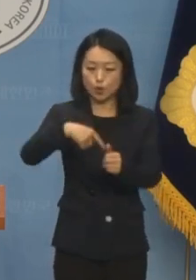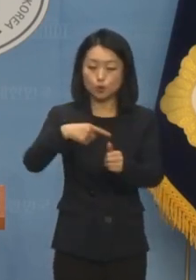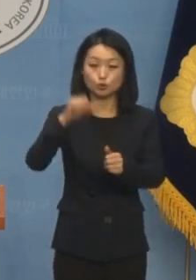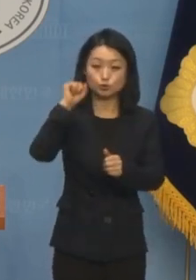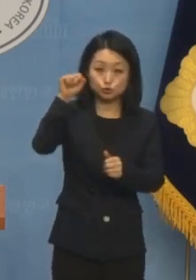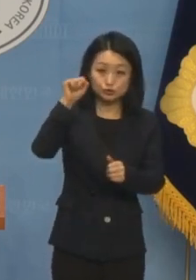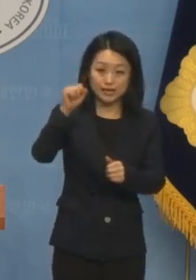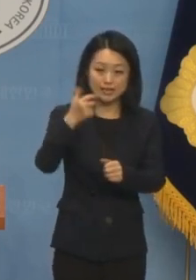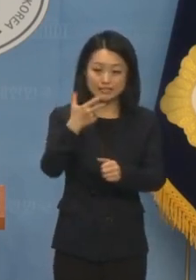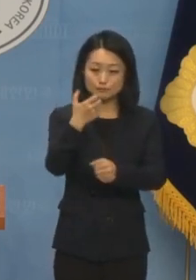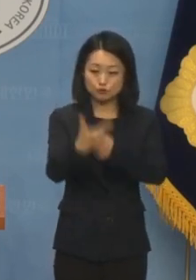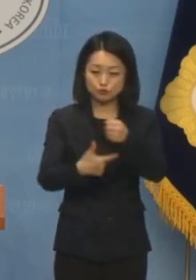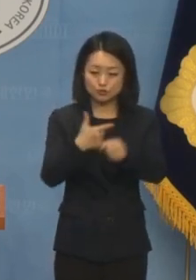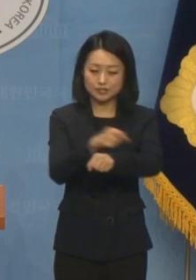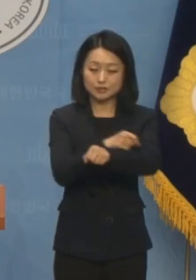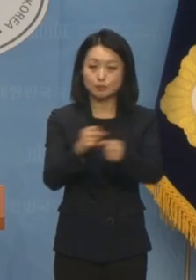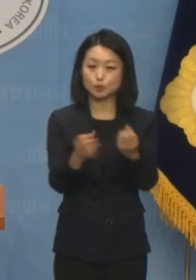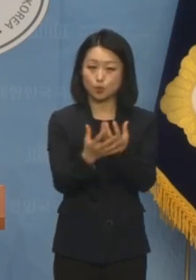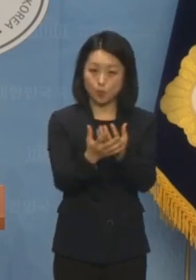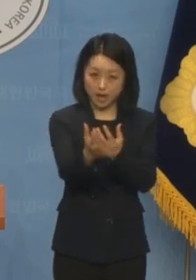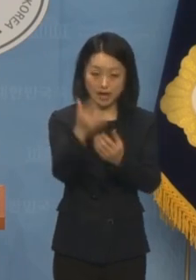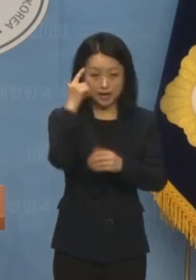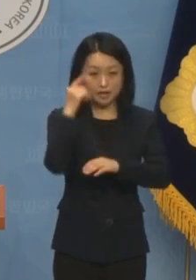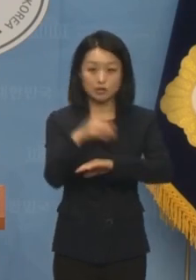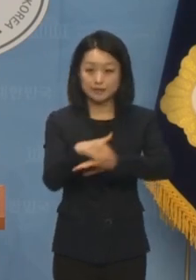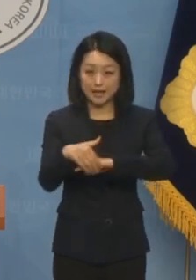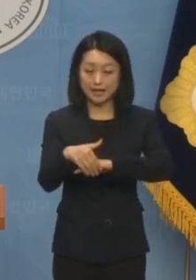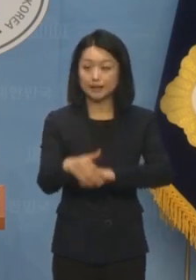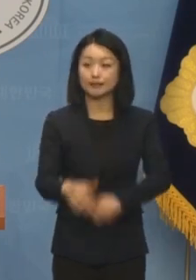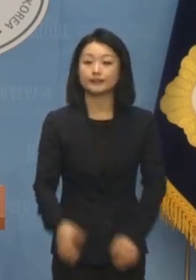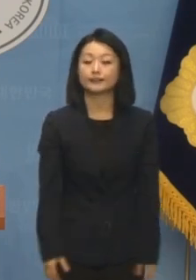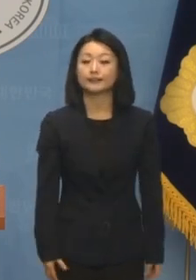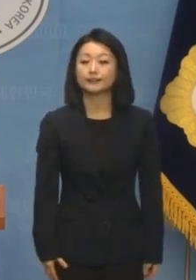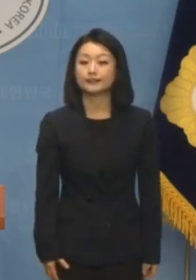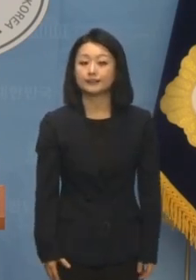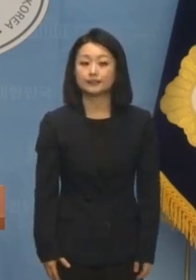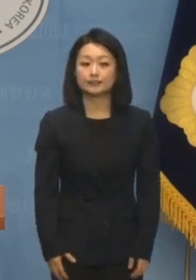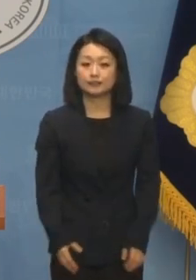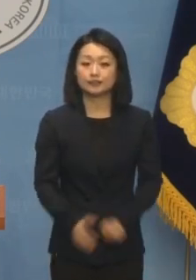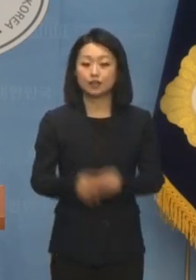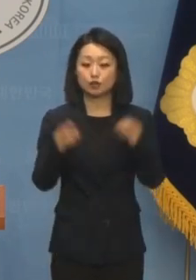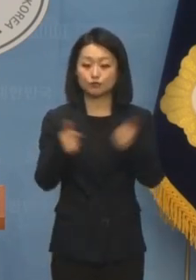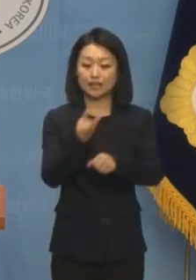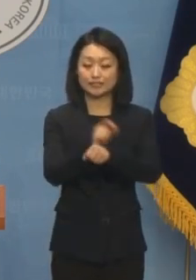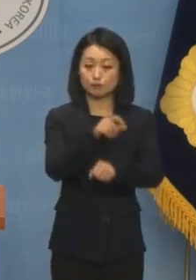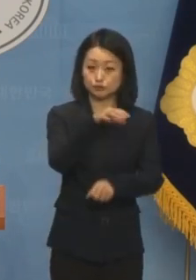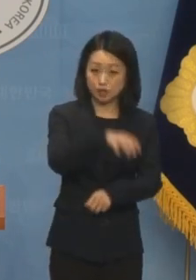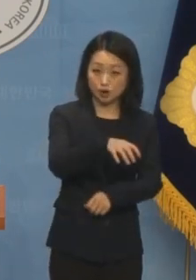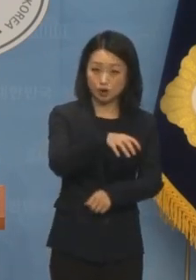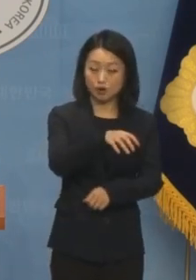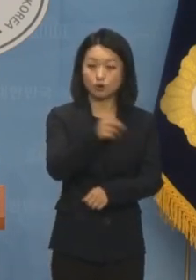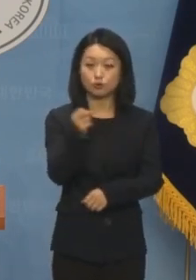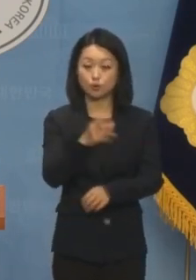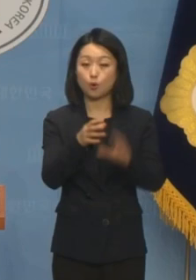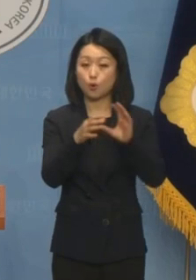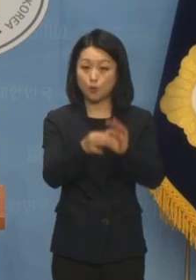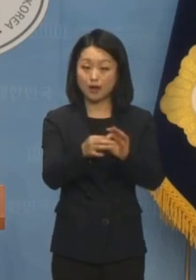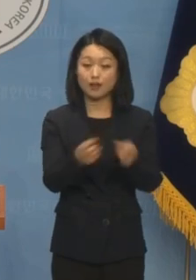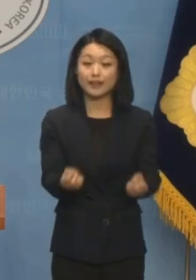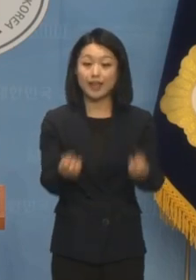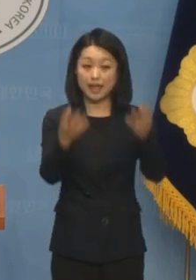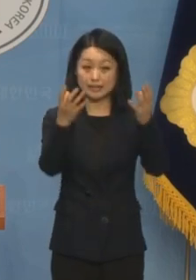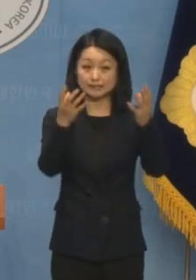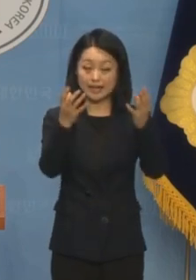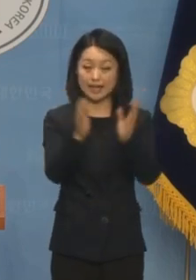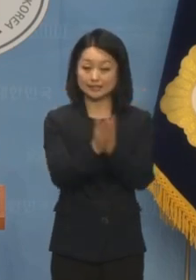76주년 특별 토론회가 진행될 예정입니다 이번 주 국회 사무처와 소속기관의 주요 행사